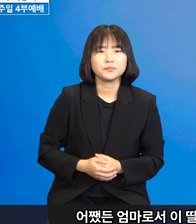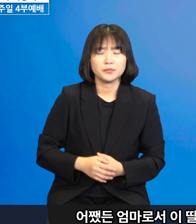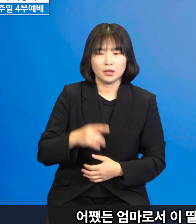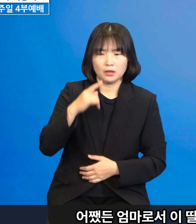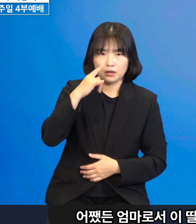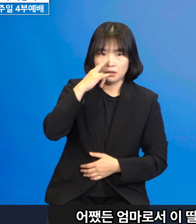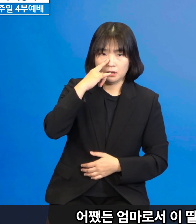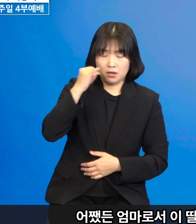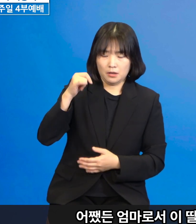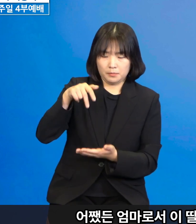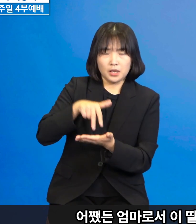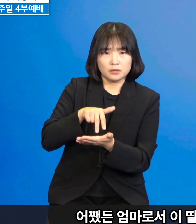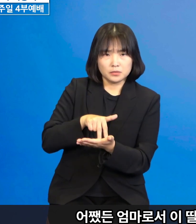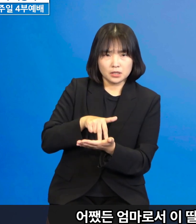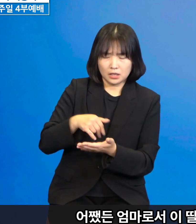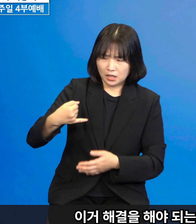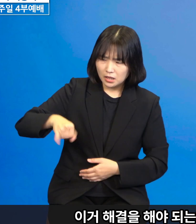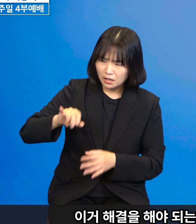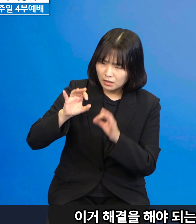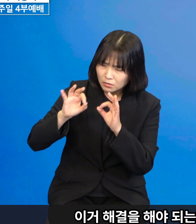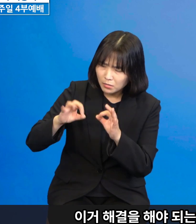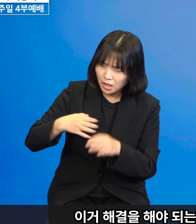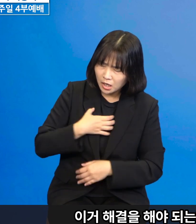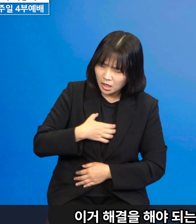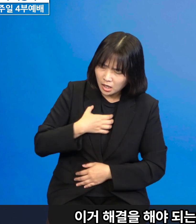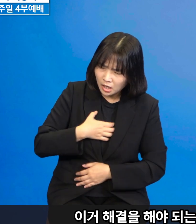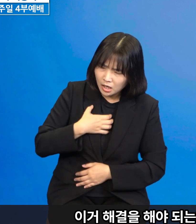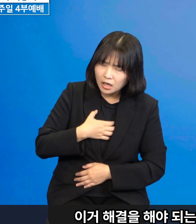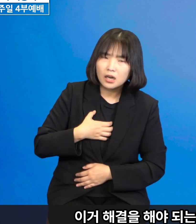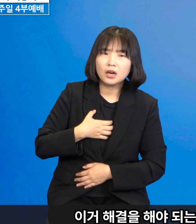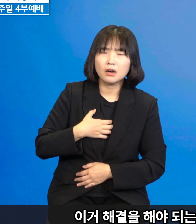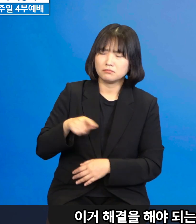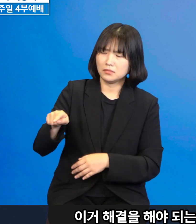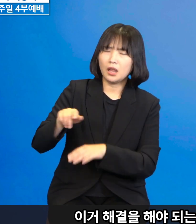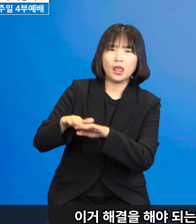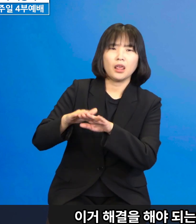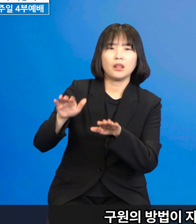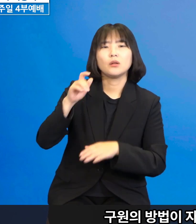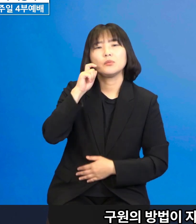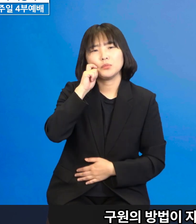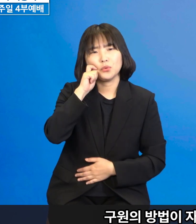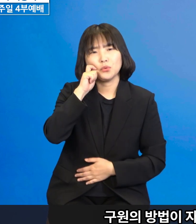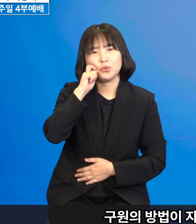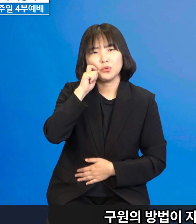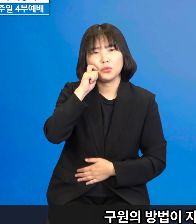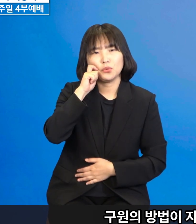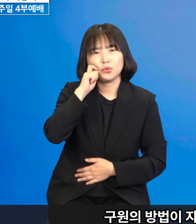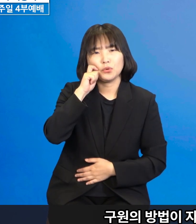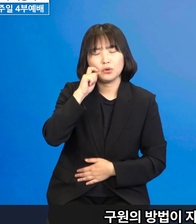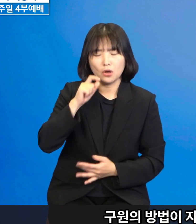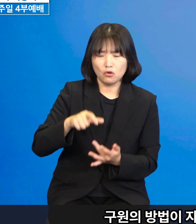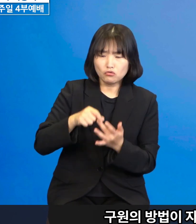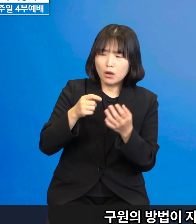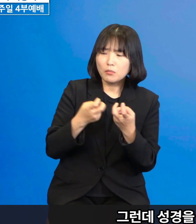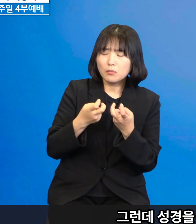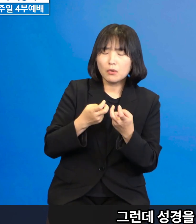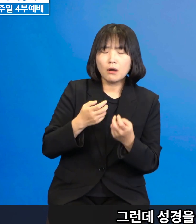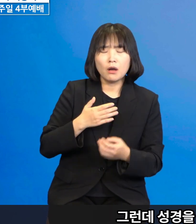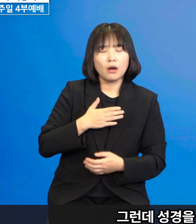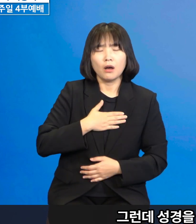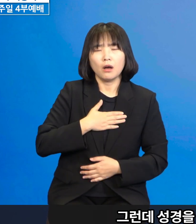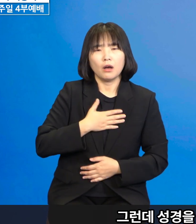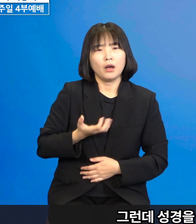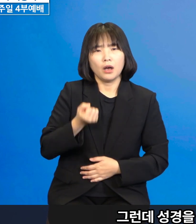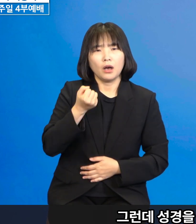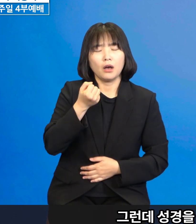엄마로서 이 딸이 이렇게 괴롭게 살아가니 이거 해결을 해야 되는데 해결할 수가 없는 것이죠. 구원의 방법이 자신에게는 없는 겁니다. 근데